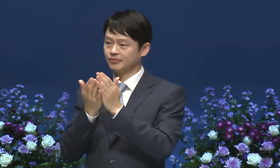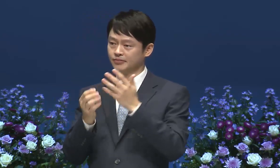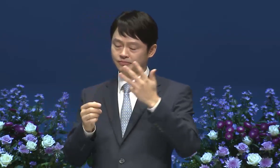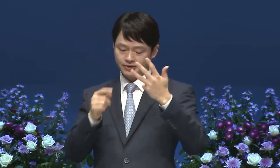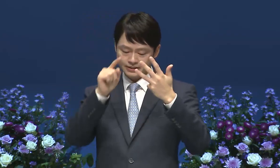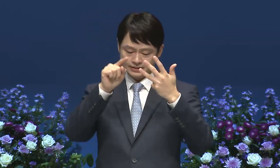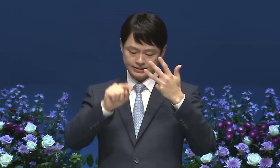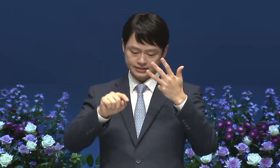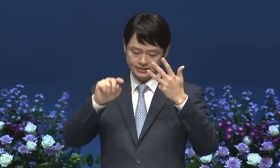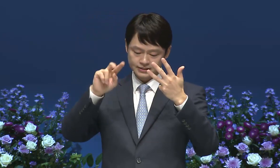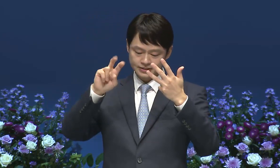누리시길 기도합니다.